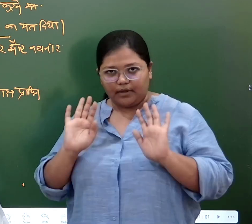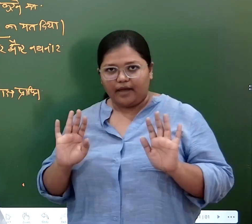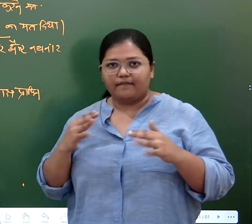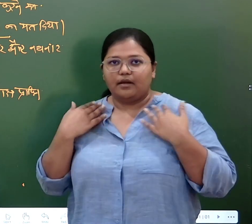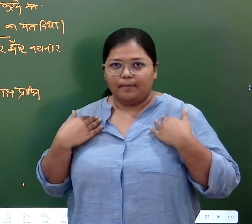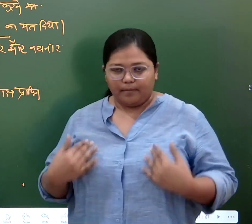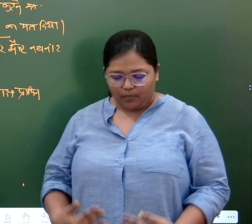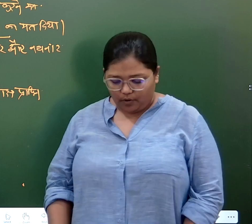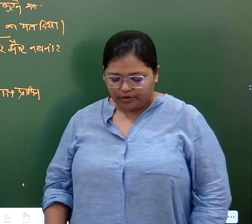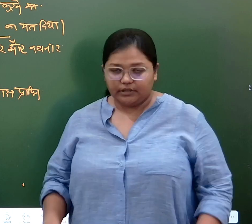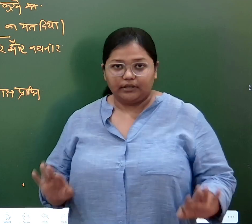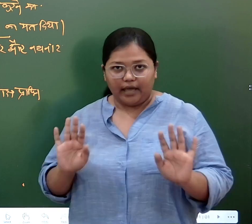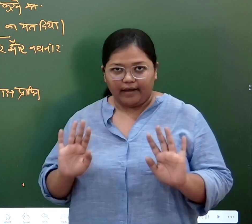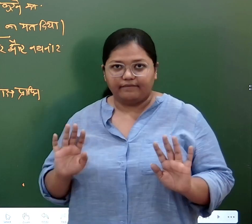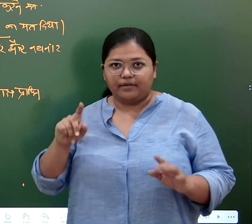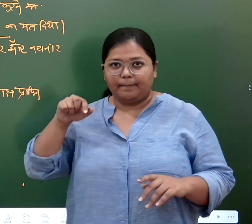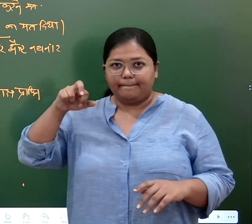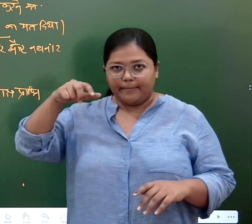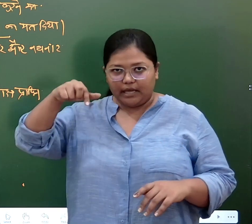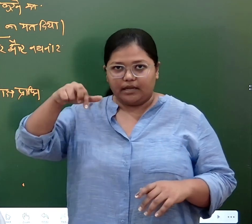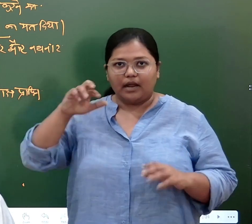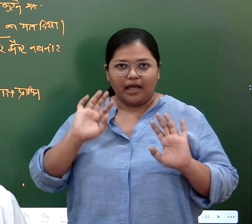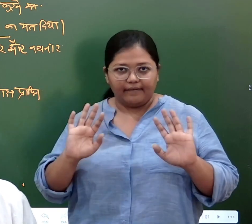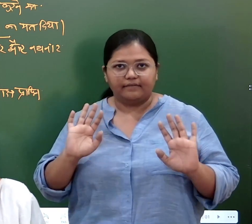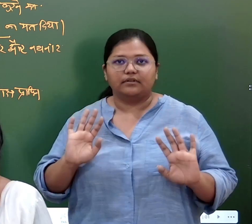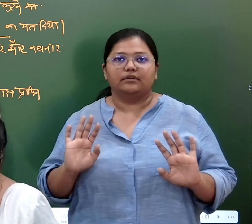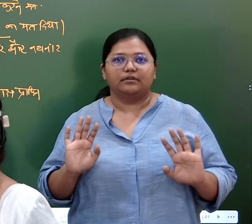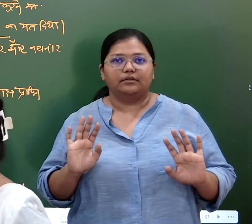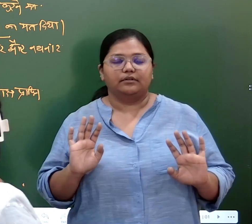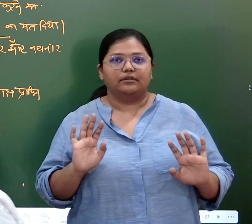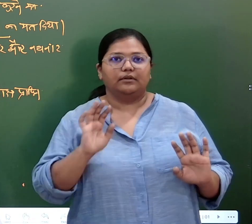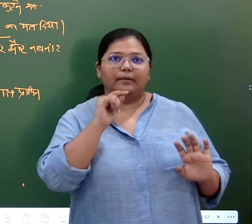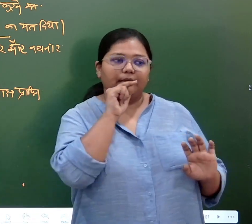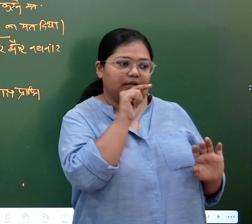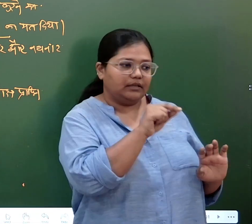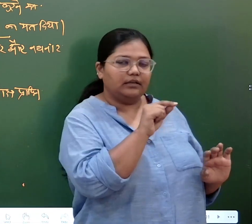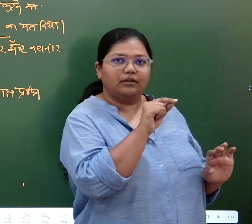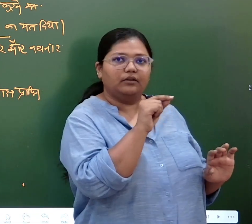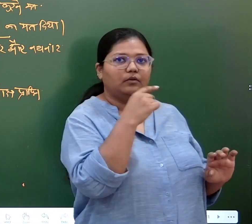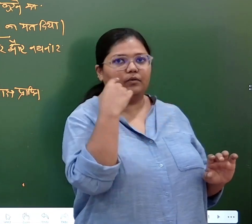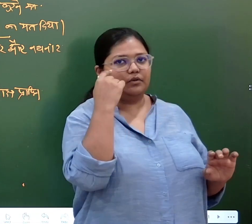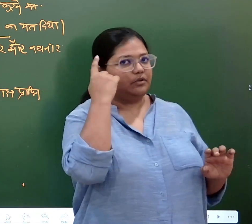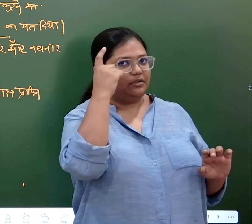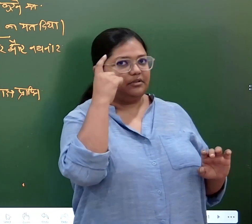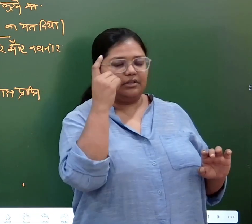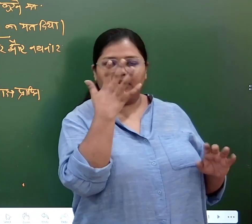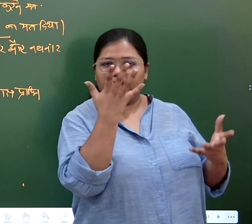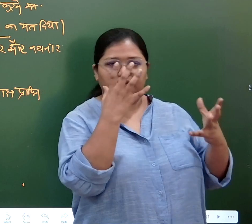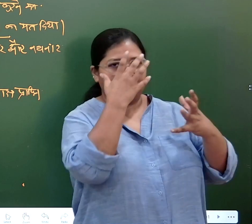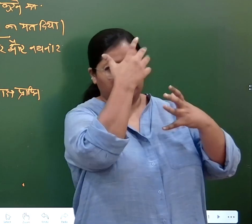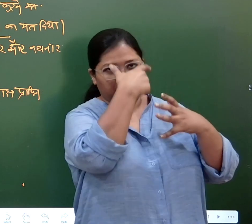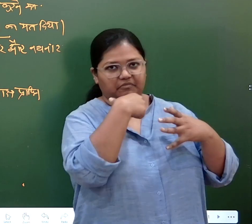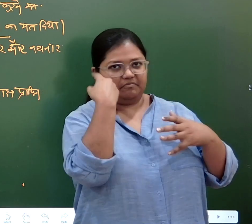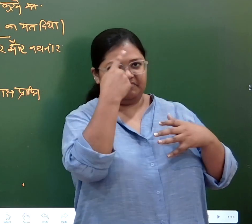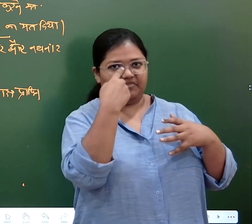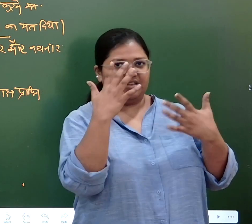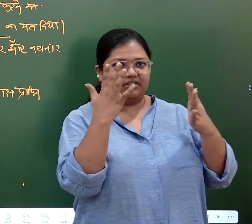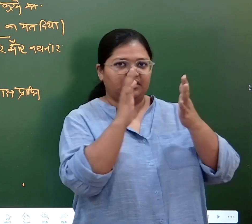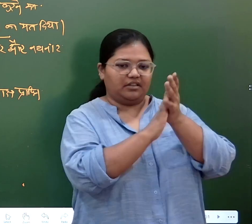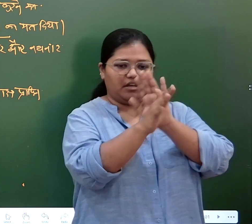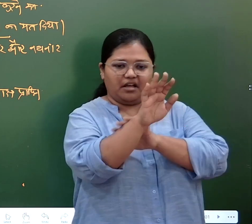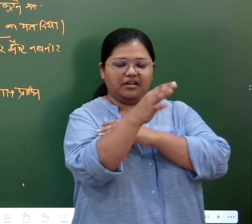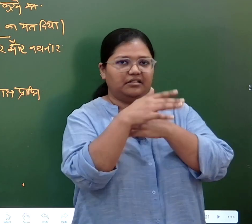है, ठीक। इनके अलावा इन्होंने क्या बताया था, इनका मत क्या था, इनका दर्शन क्या